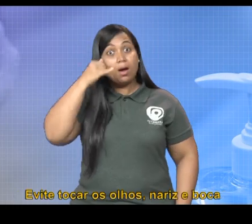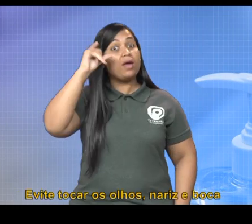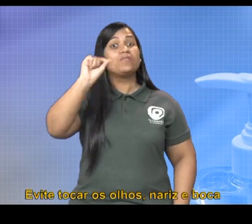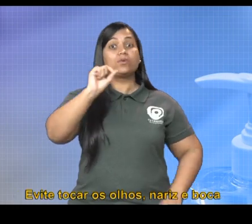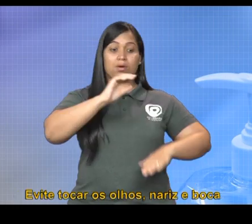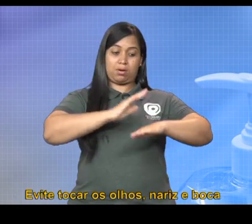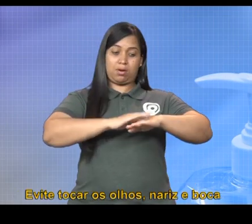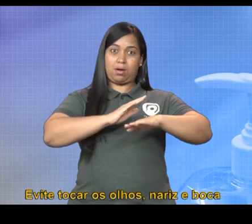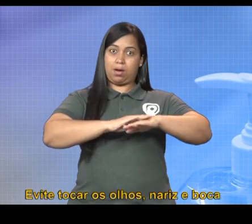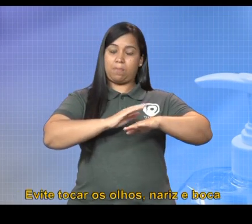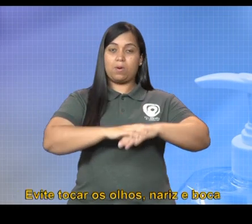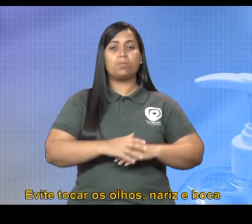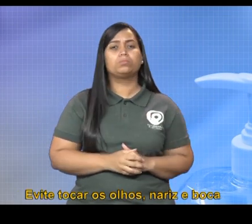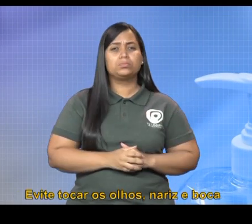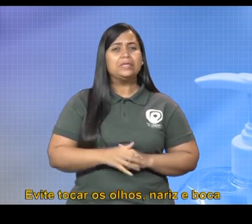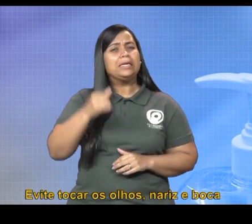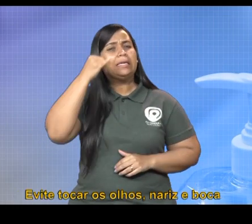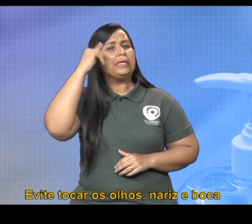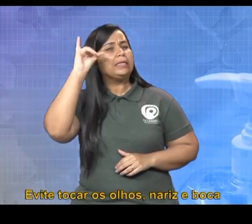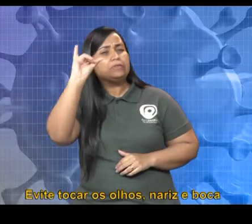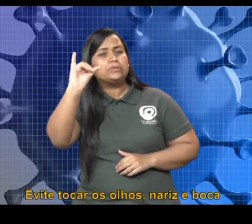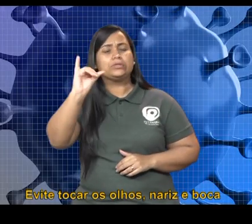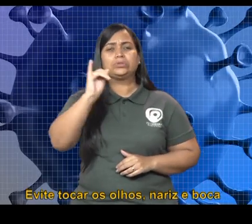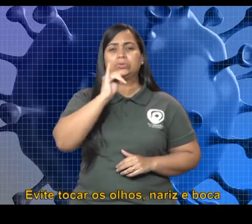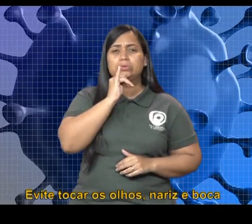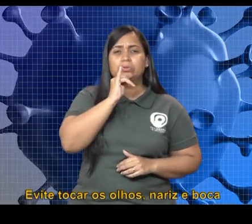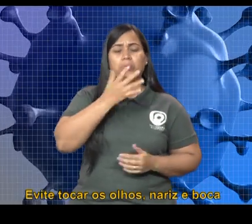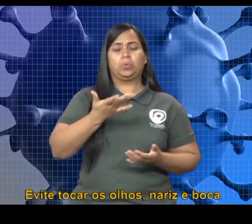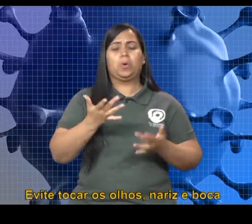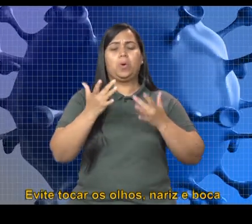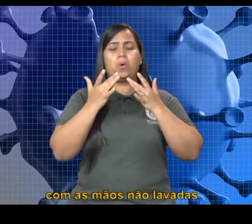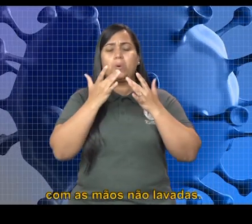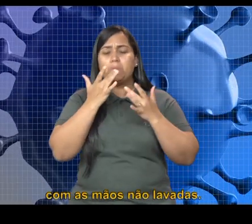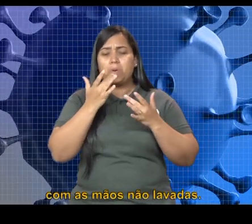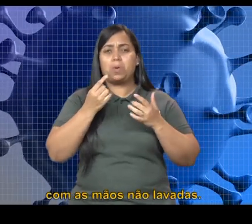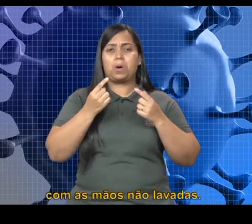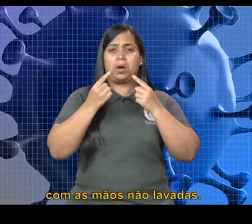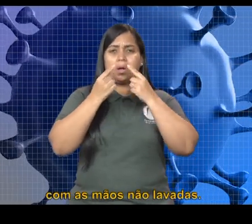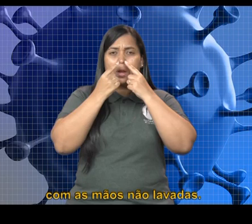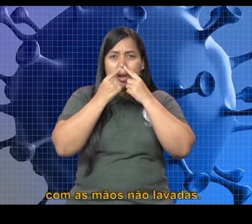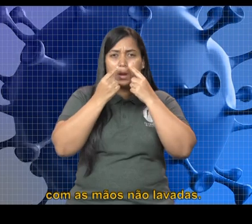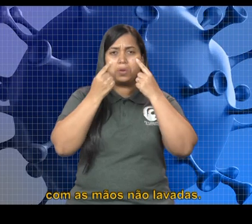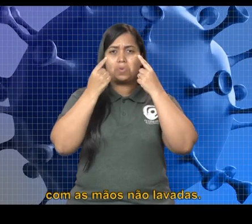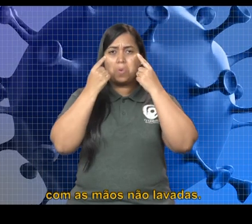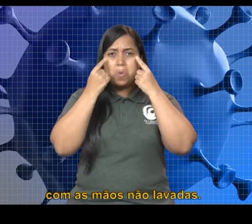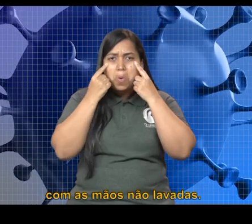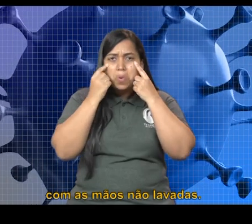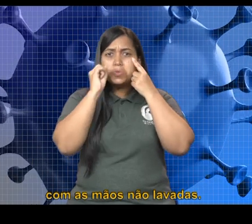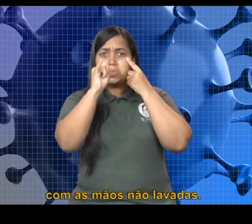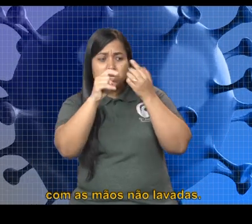Evite tocar olhos, nariz e boca com as mãos não lavadas.